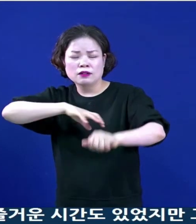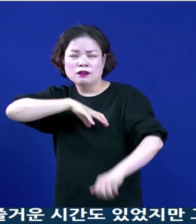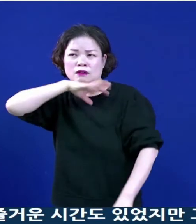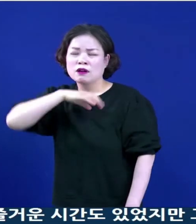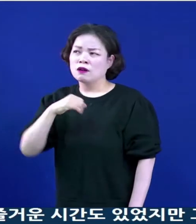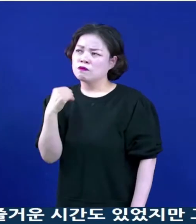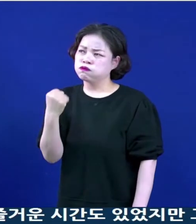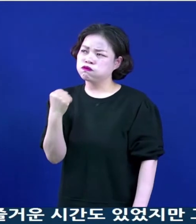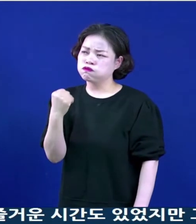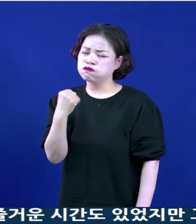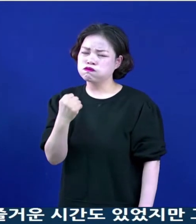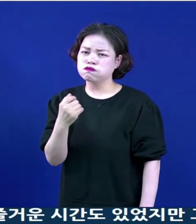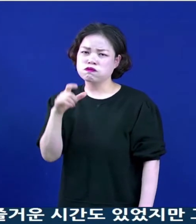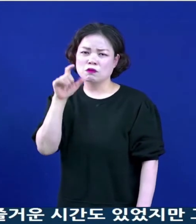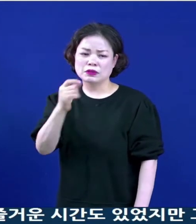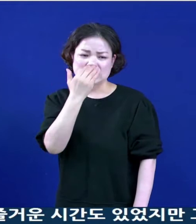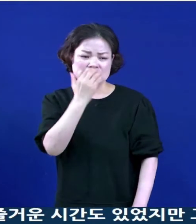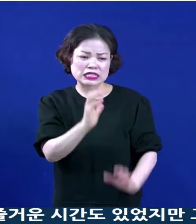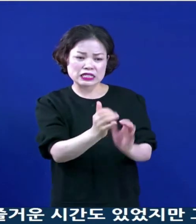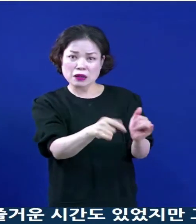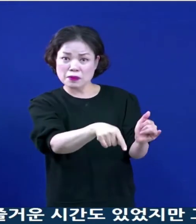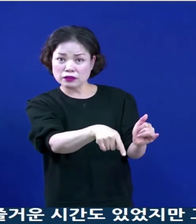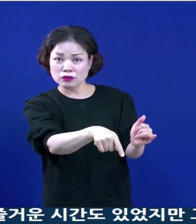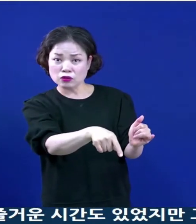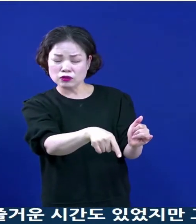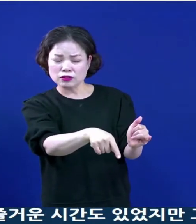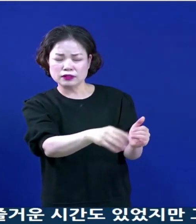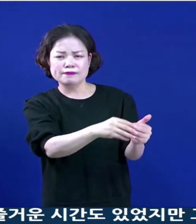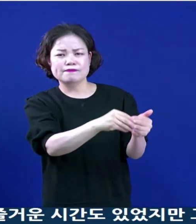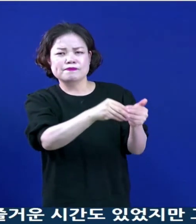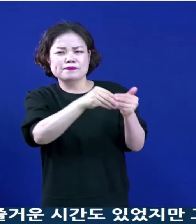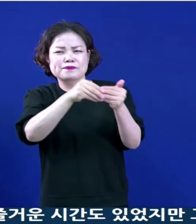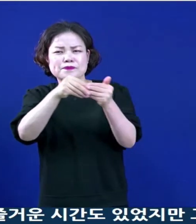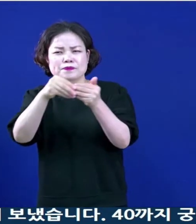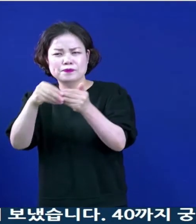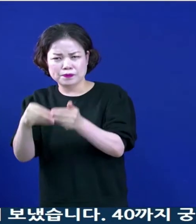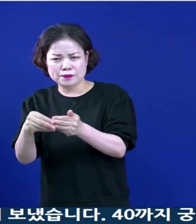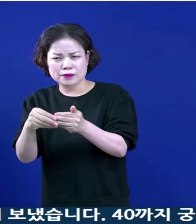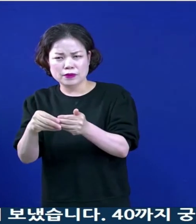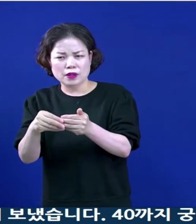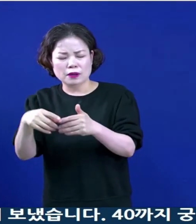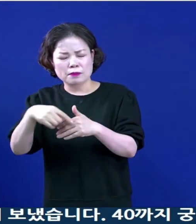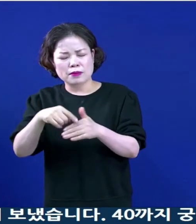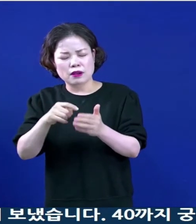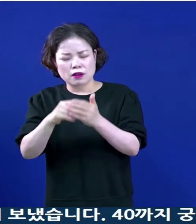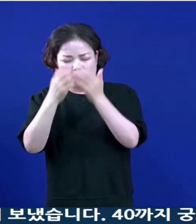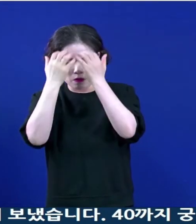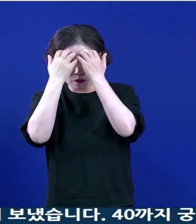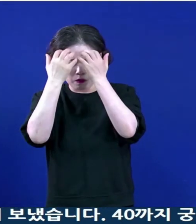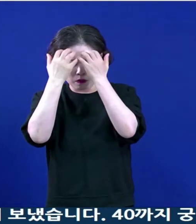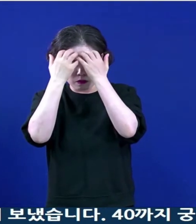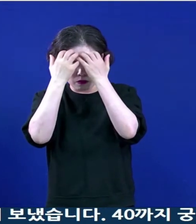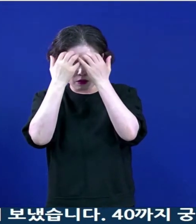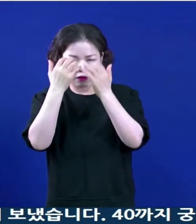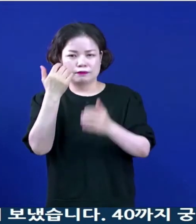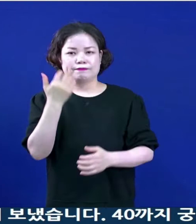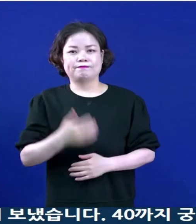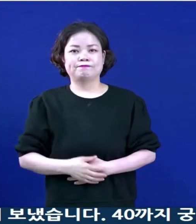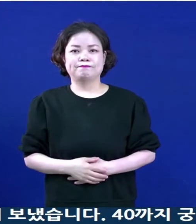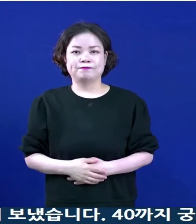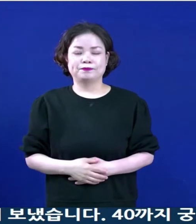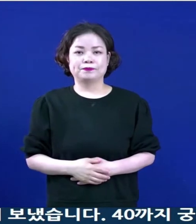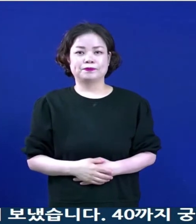원망하고 불평하고 목이 고든 이스라엘 백성들을 이끌면서 얼마나 마음고생을 많이 했겠습니까?